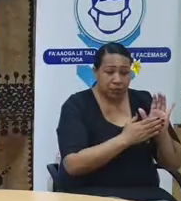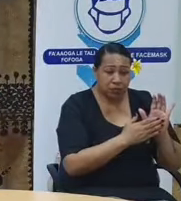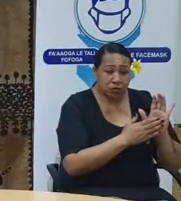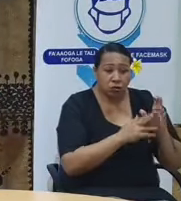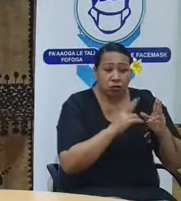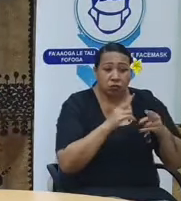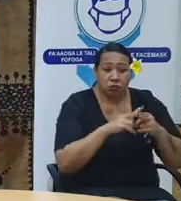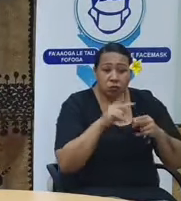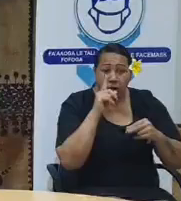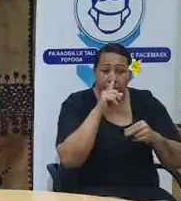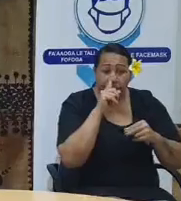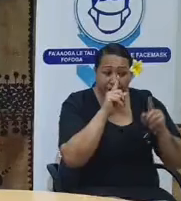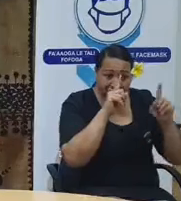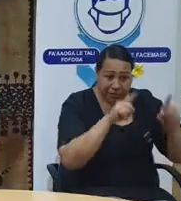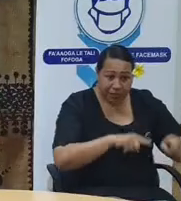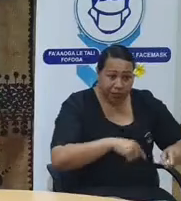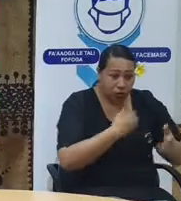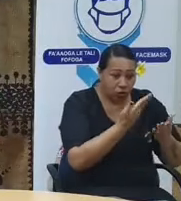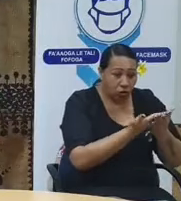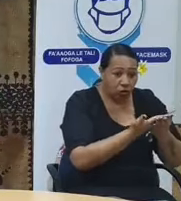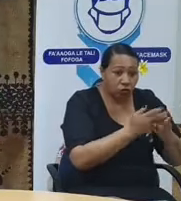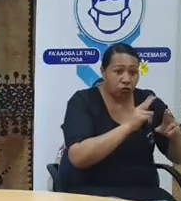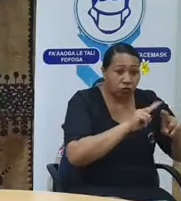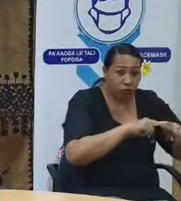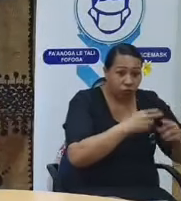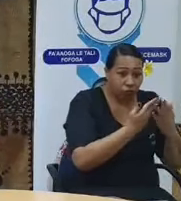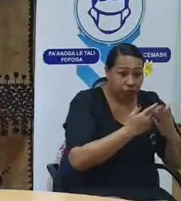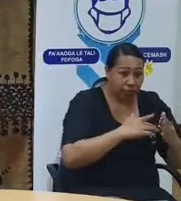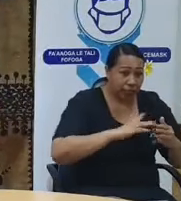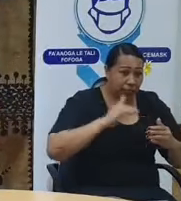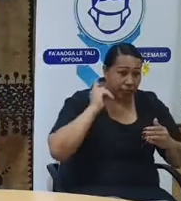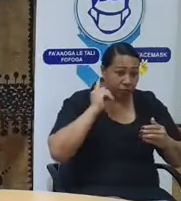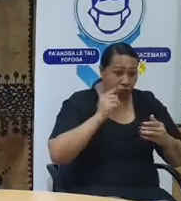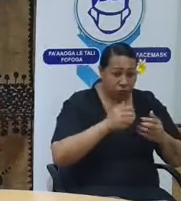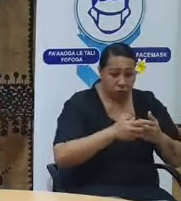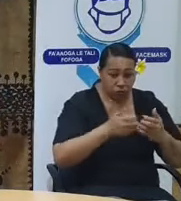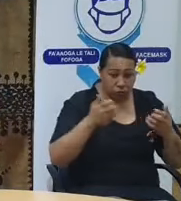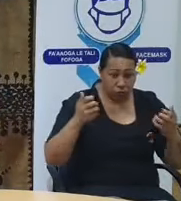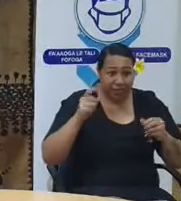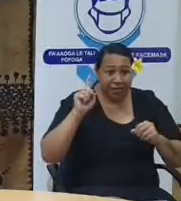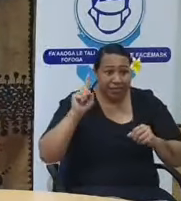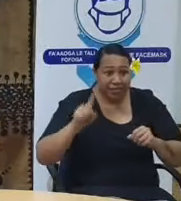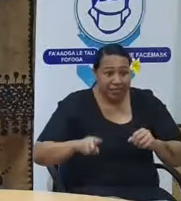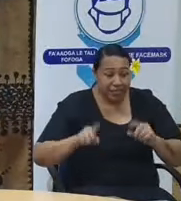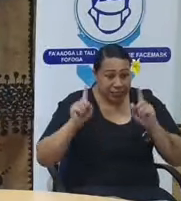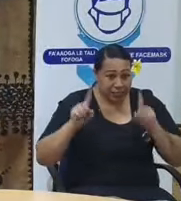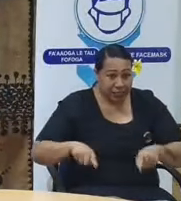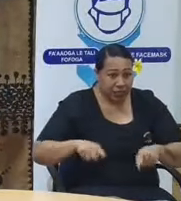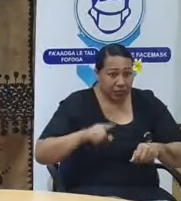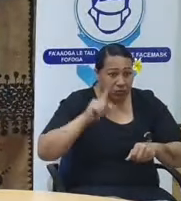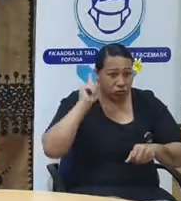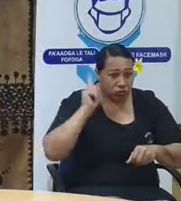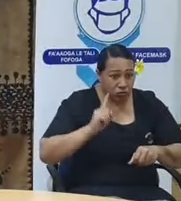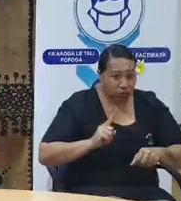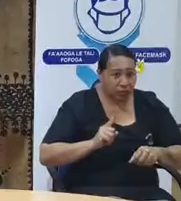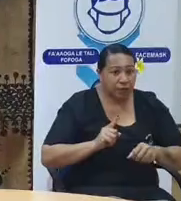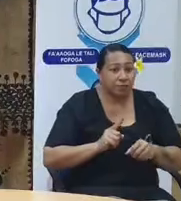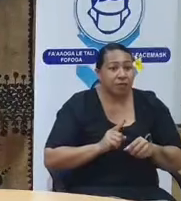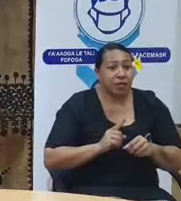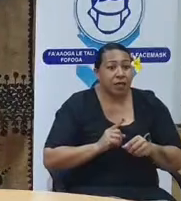ina fa le fa no fo se ya ma ta le so fa no fo se ya na nafi ko ama ko foi ngira fia fia fa no foi se o lis fase la uta